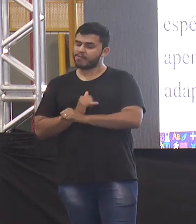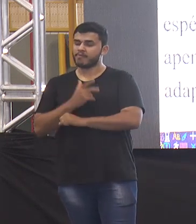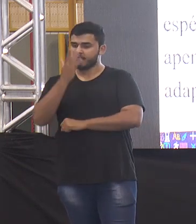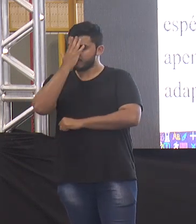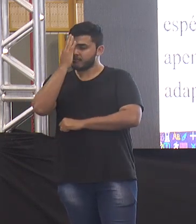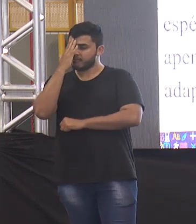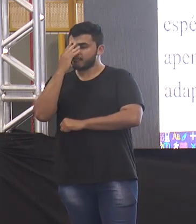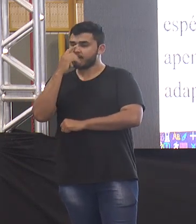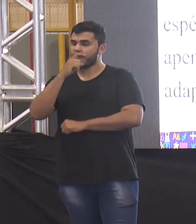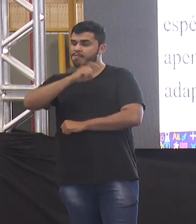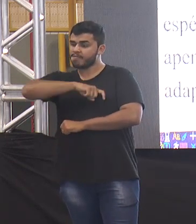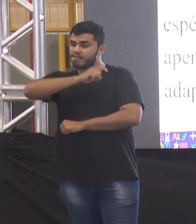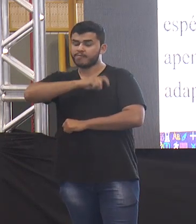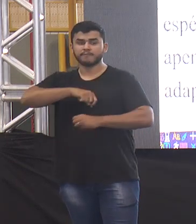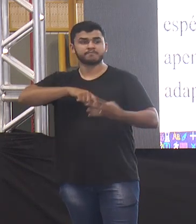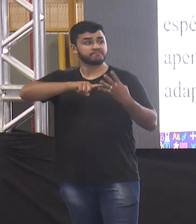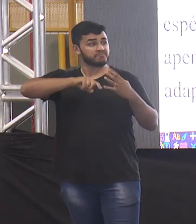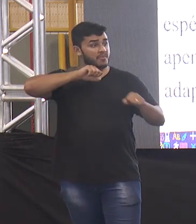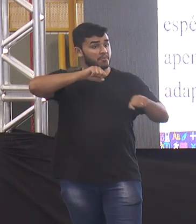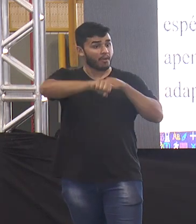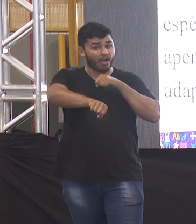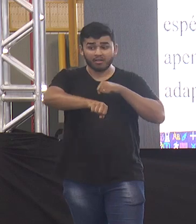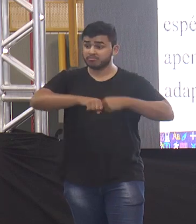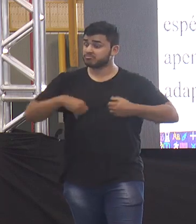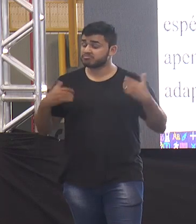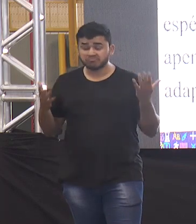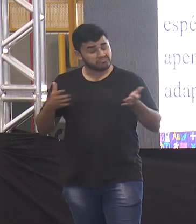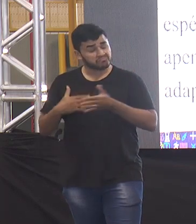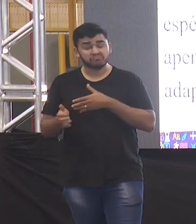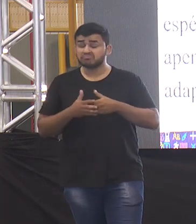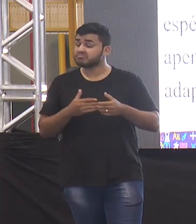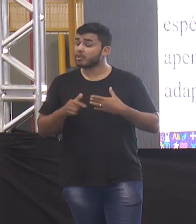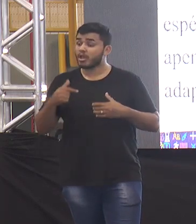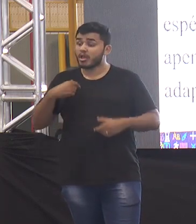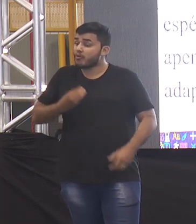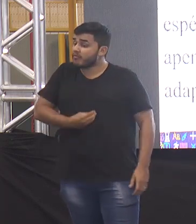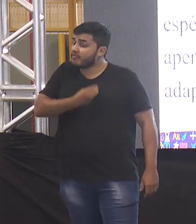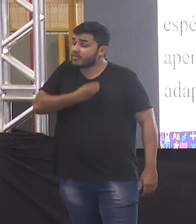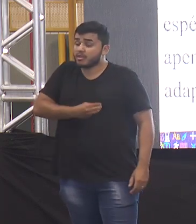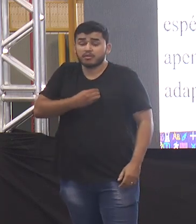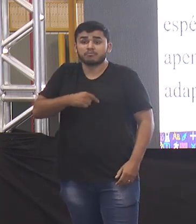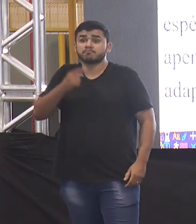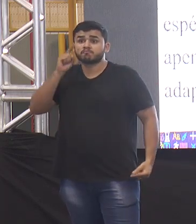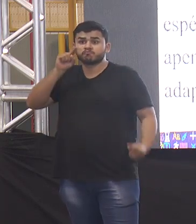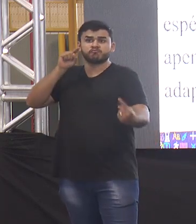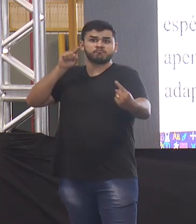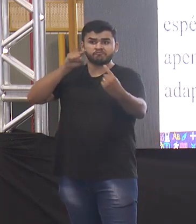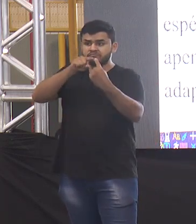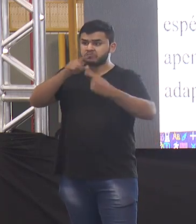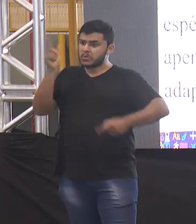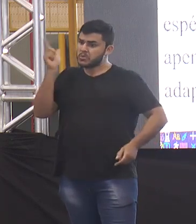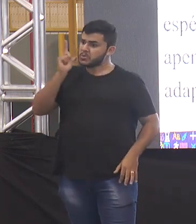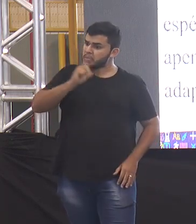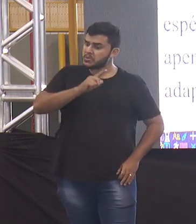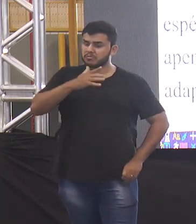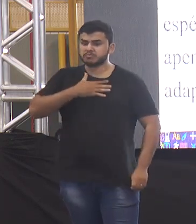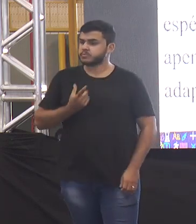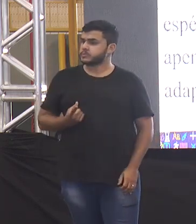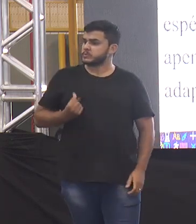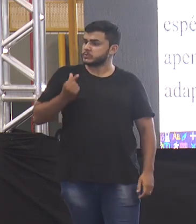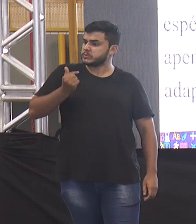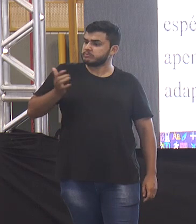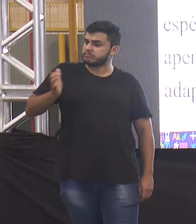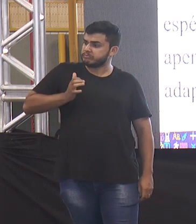Romão engana, o João Romão mata. O que ele tiver que fazer para alcançar os objetivos dele, vencer na vida, enriquecer,